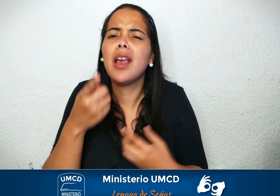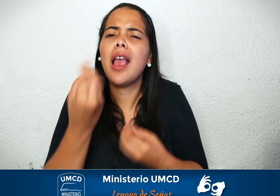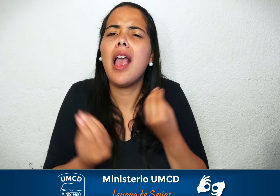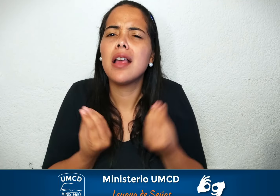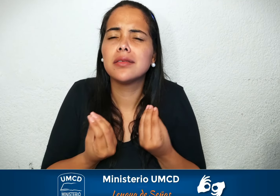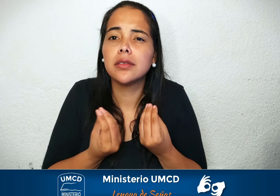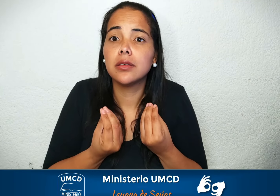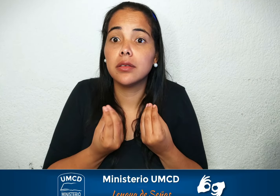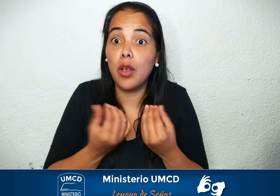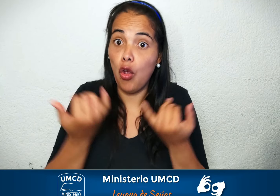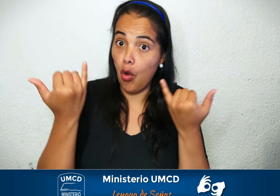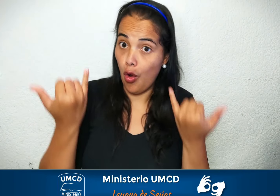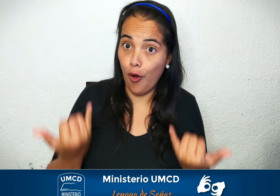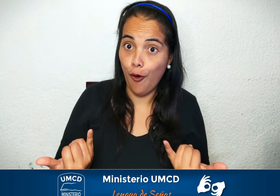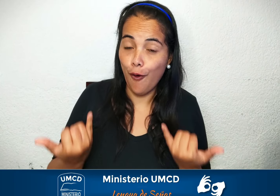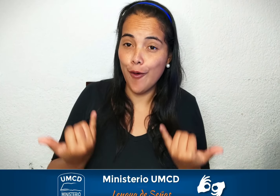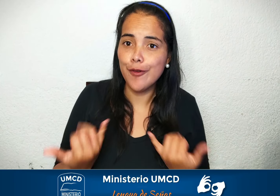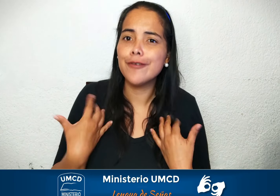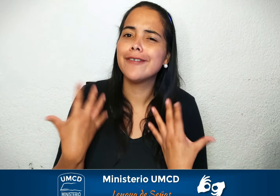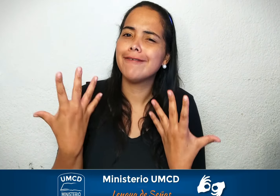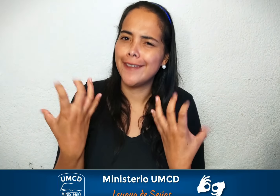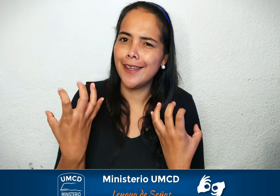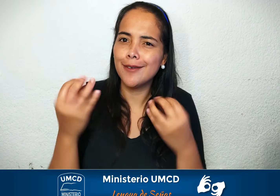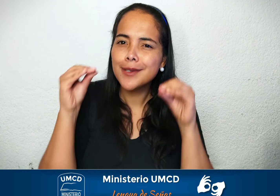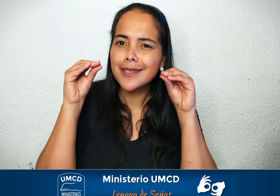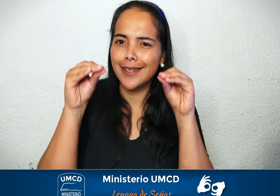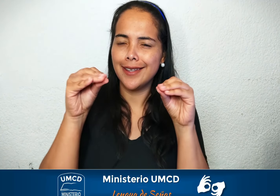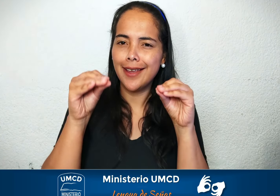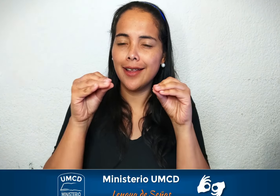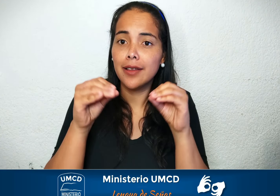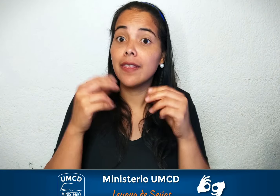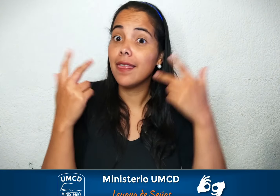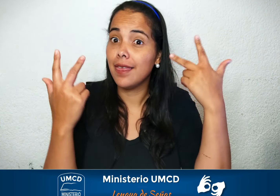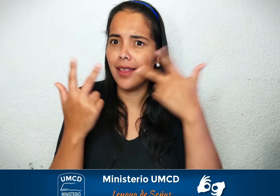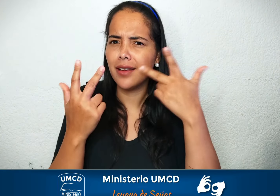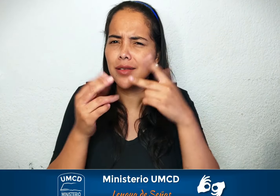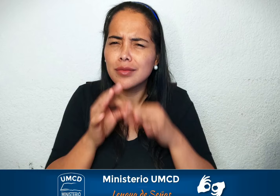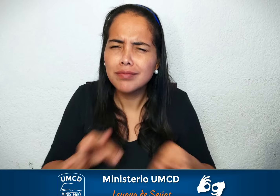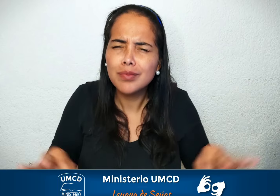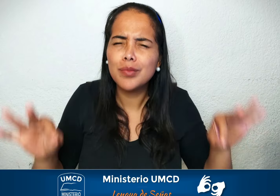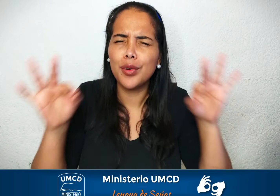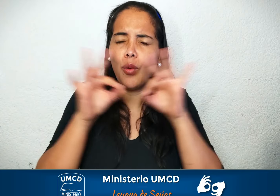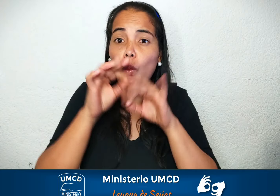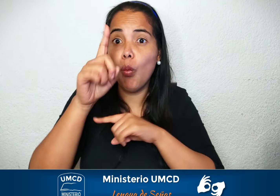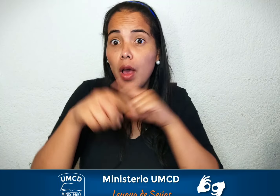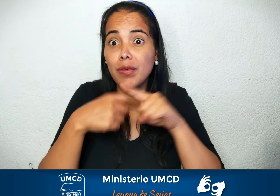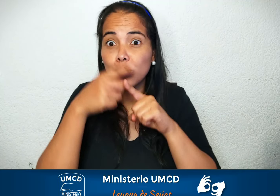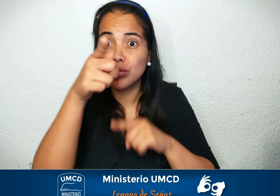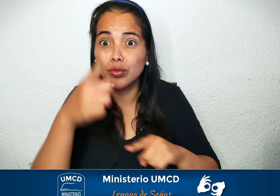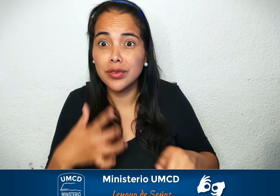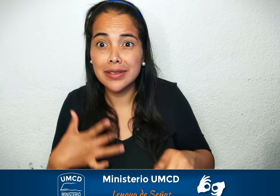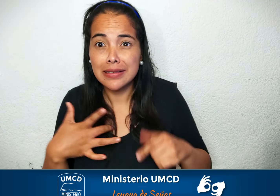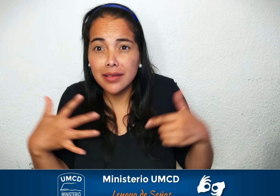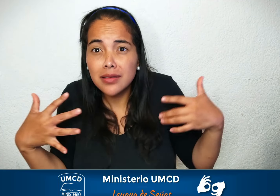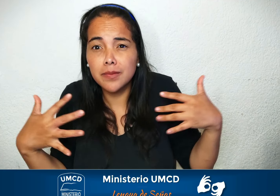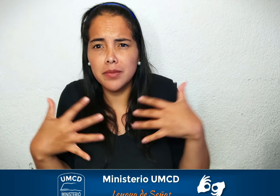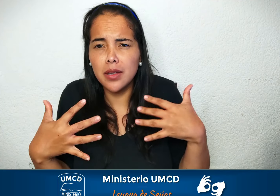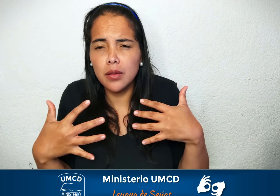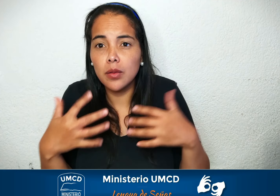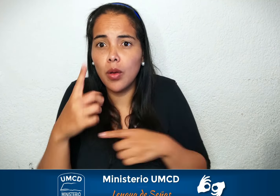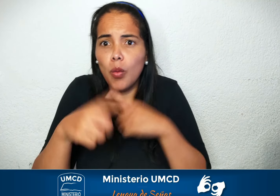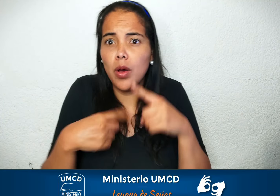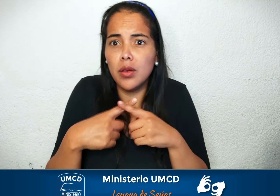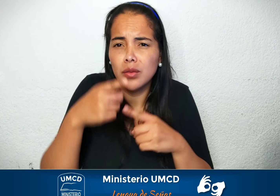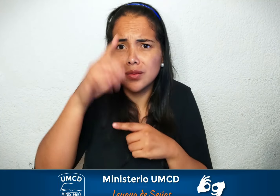pasando. Pues el día de hoy queremos compartir con ustedes 3 cosas que debemos hacer, que podemos hacer